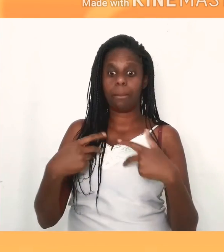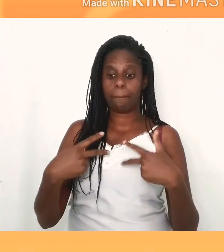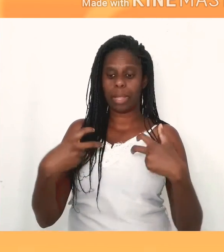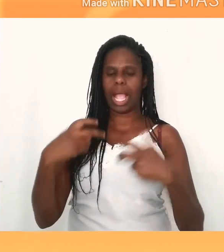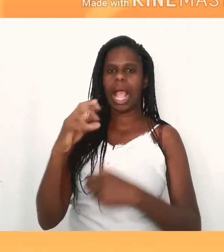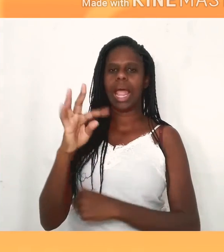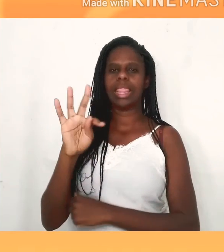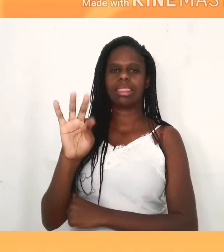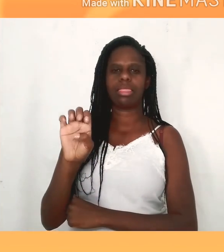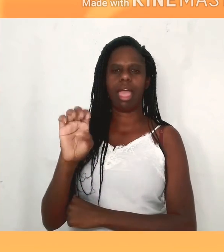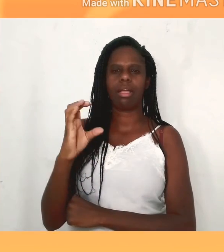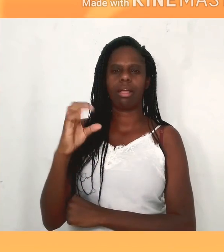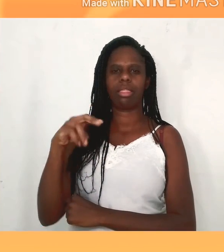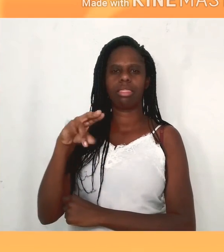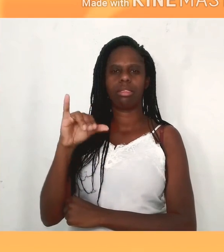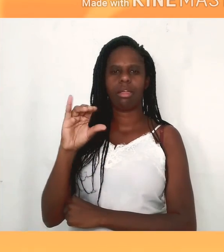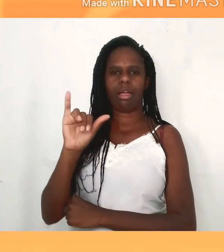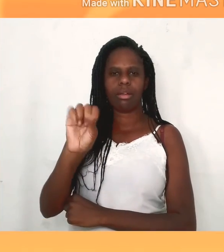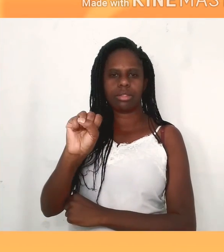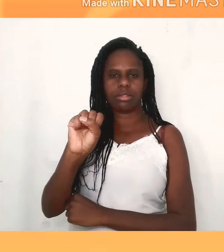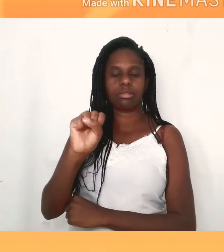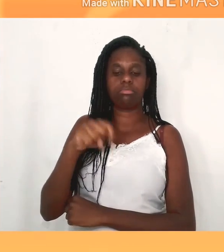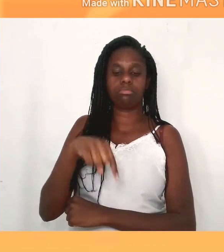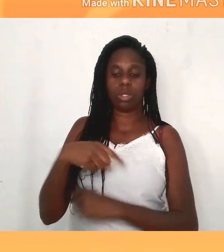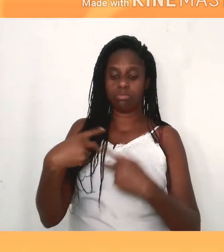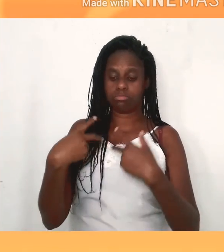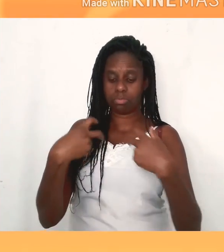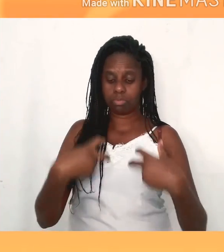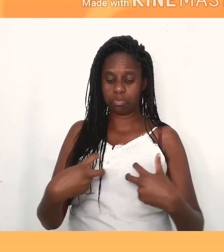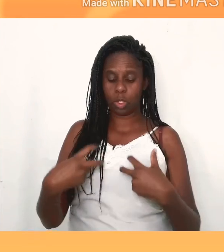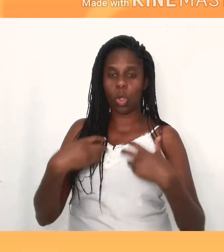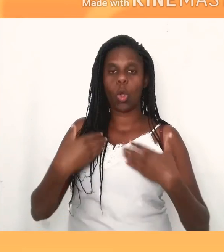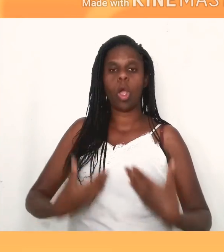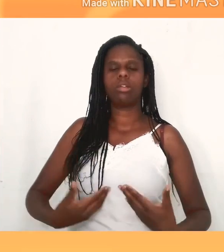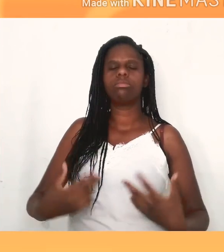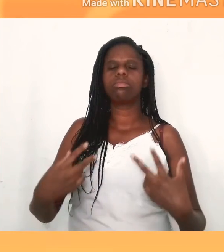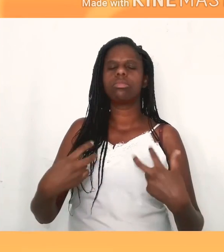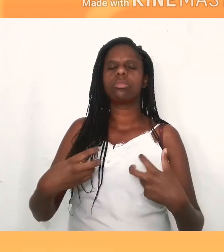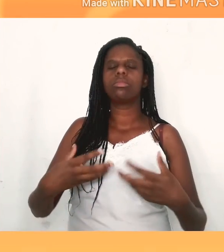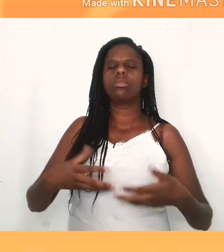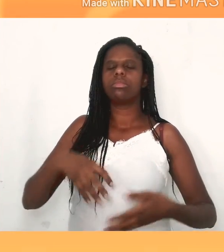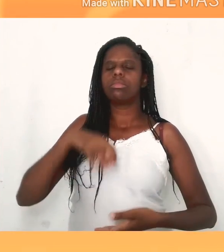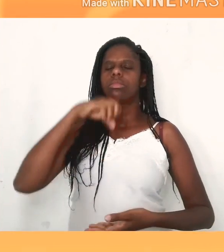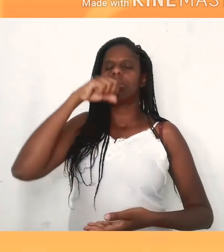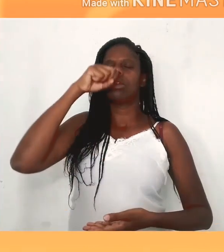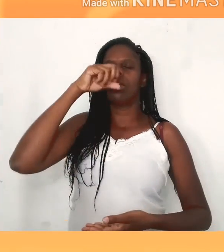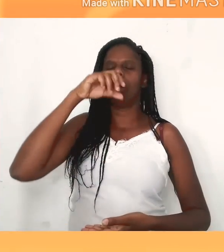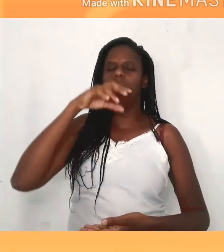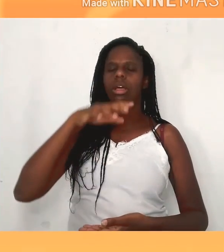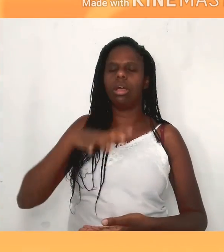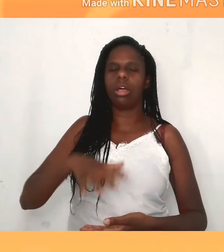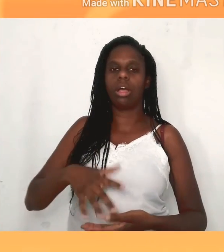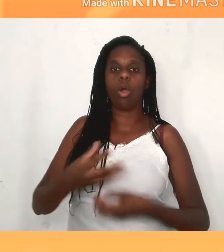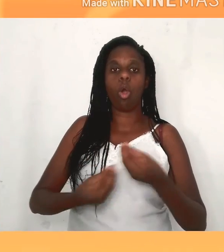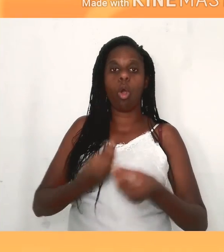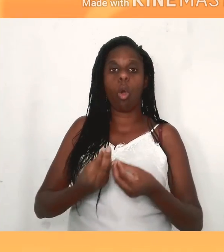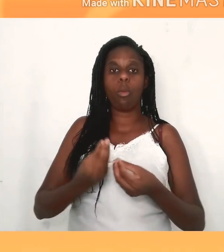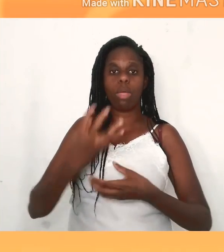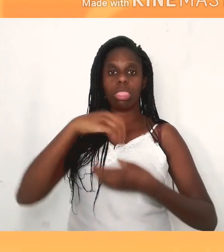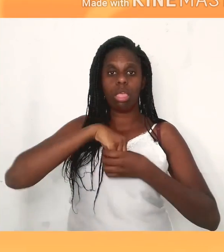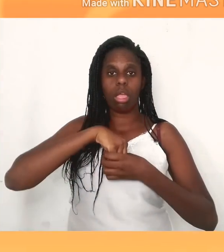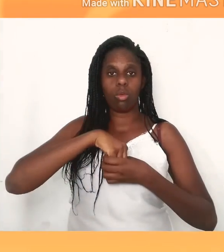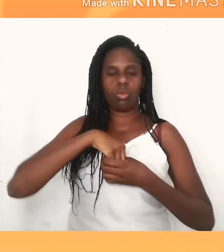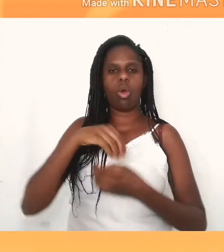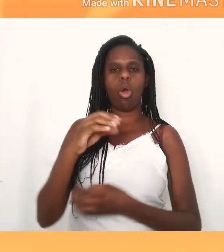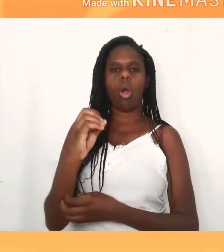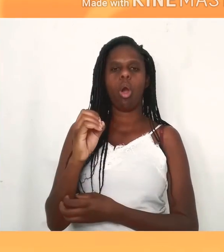Eles observaram o corpo deles, movimentaram o corpo, observaram a respiração, observaram o funcionamento dos sistemas do